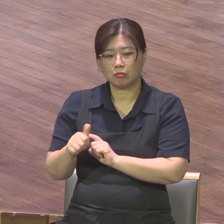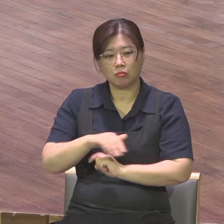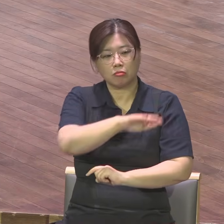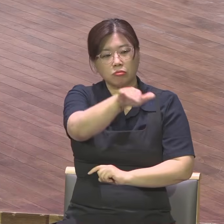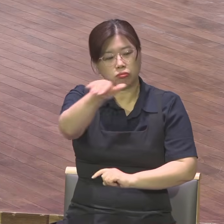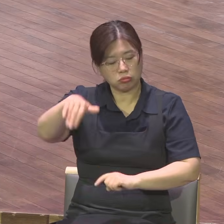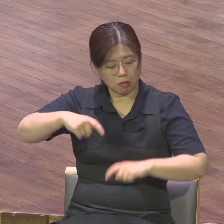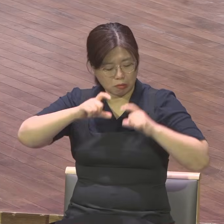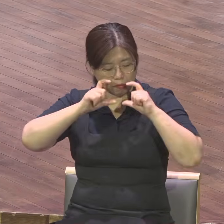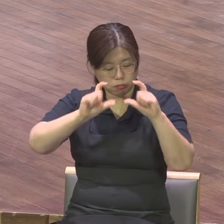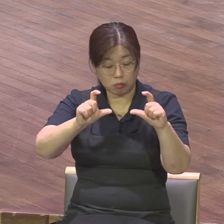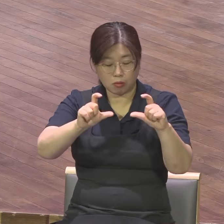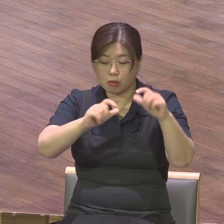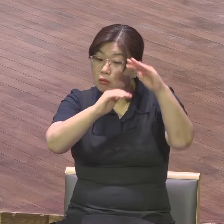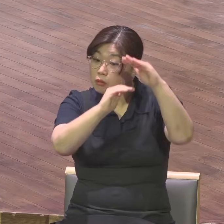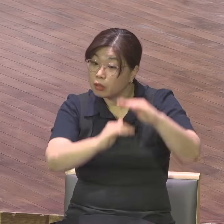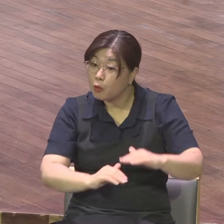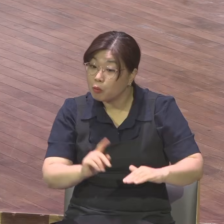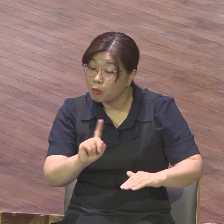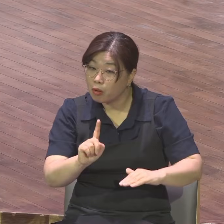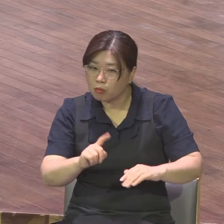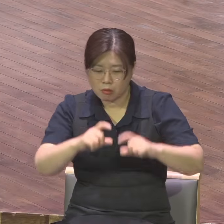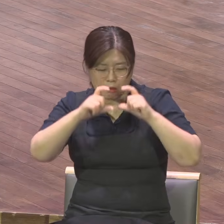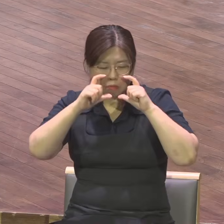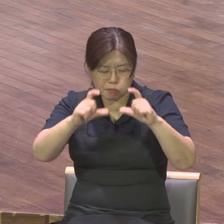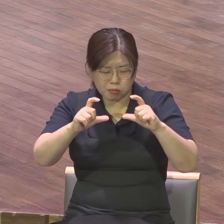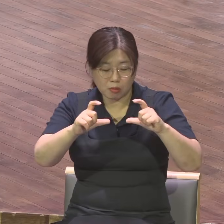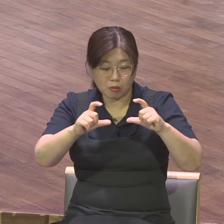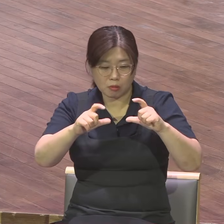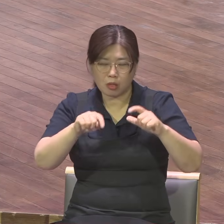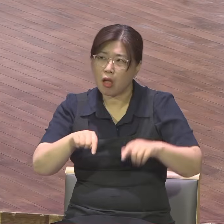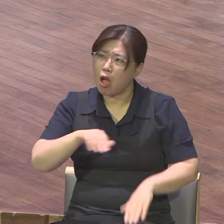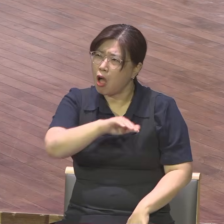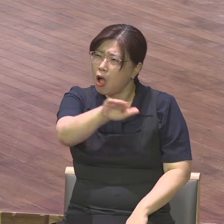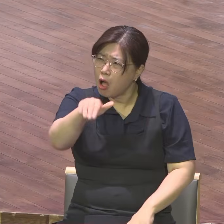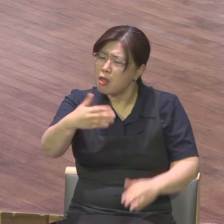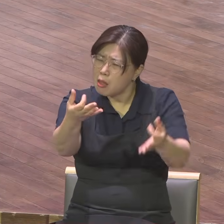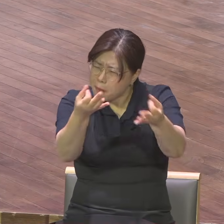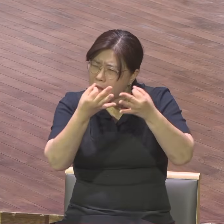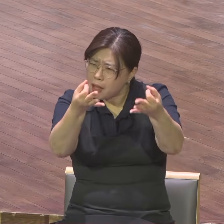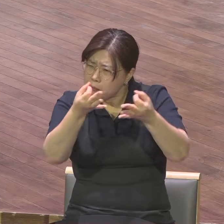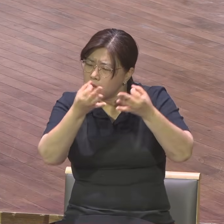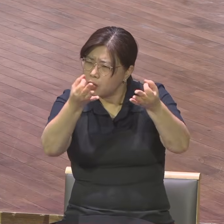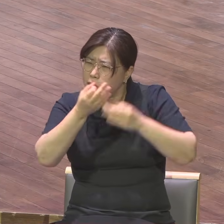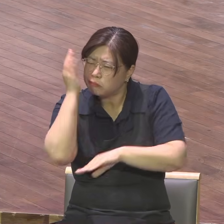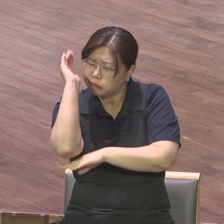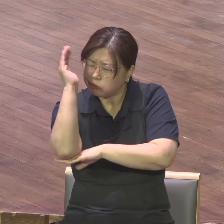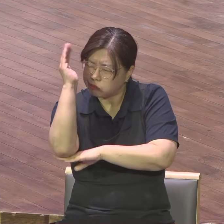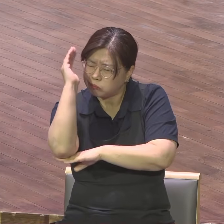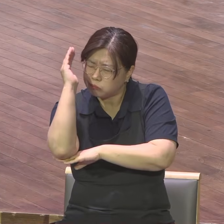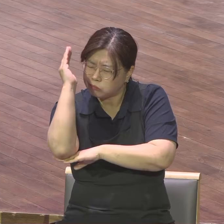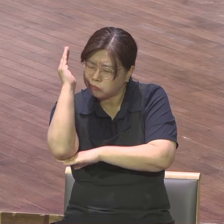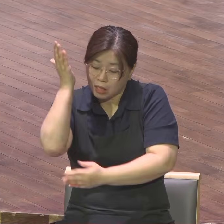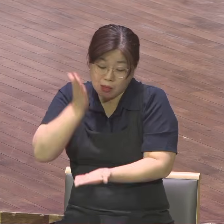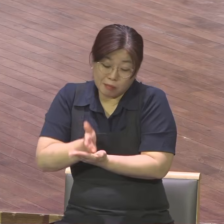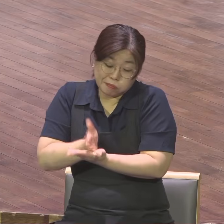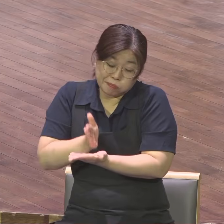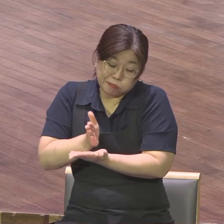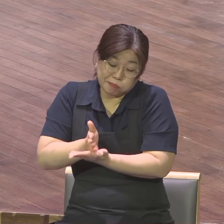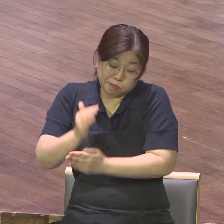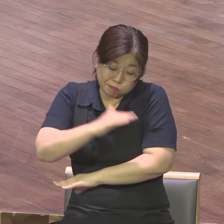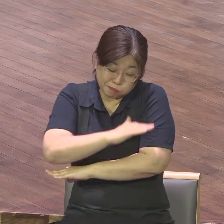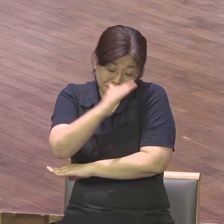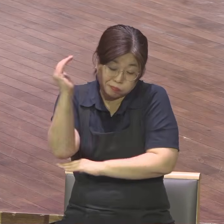보여준 이 자세는 에레미야가 외친 그 메시지를 듣는 그 자세는 한마디로 속이어